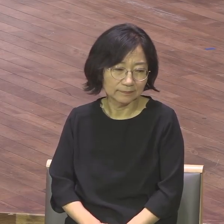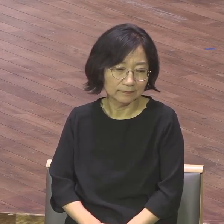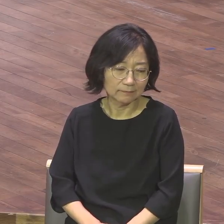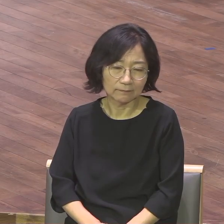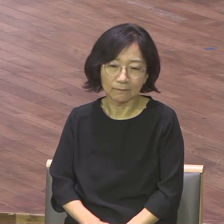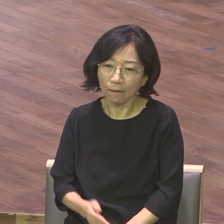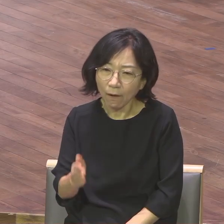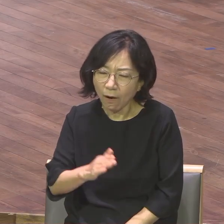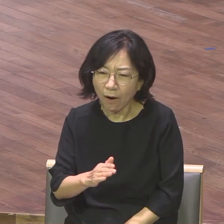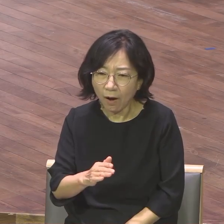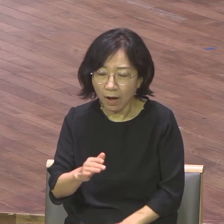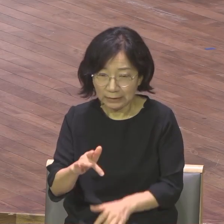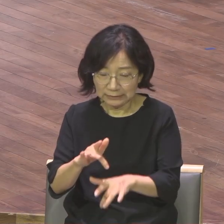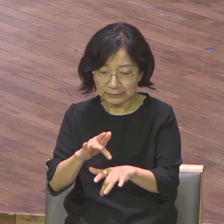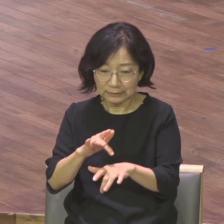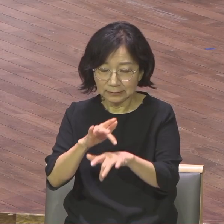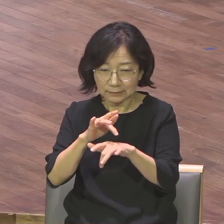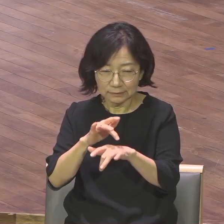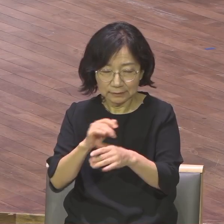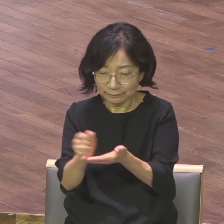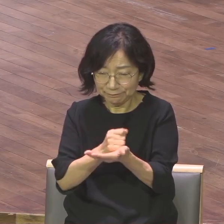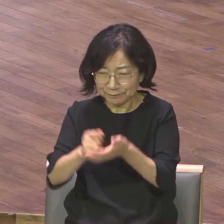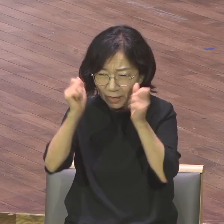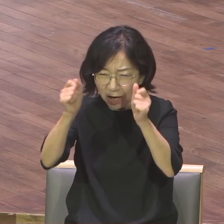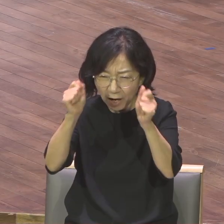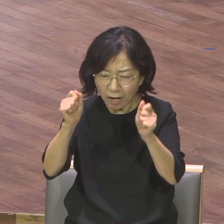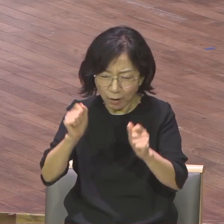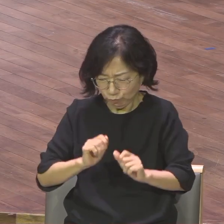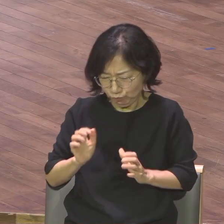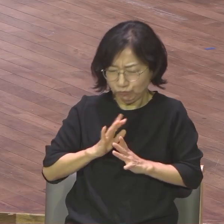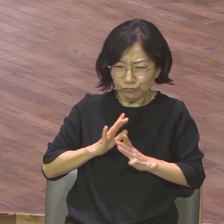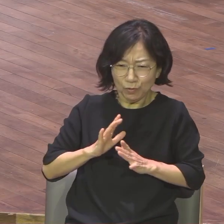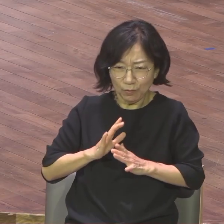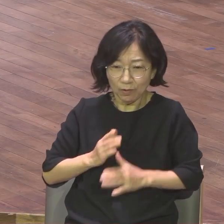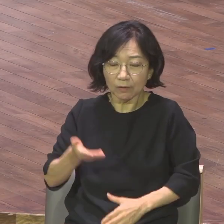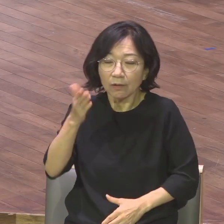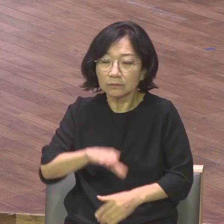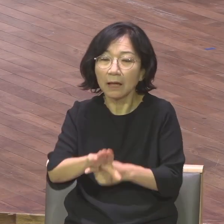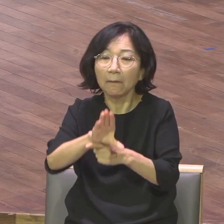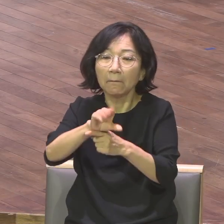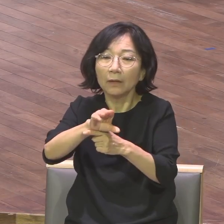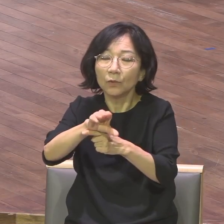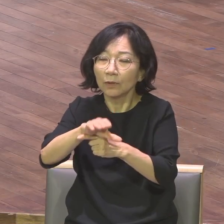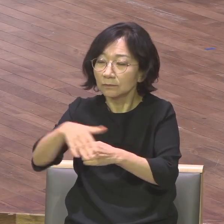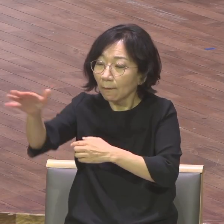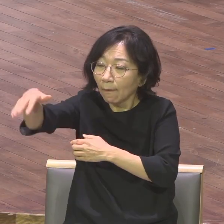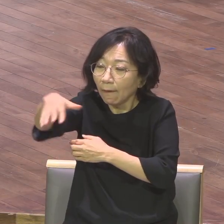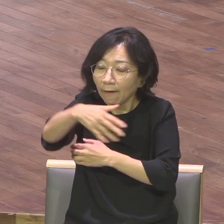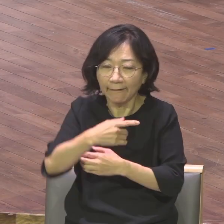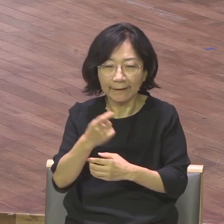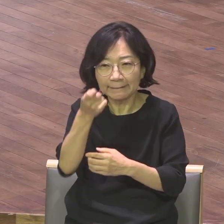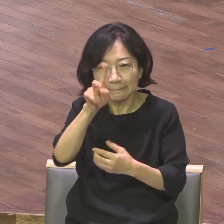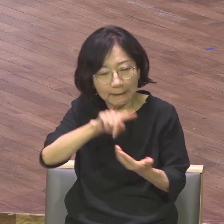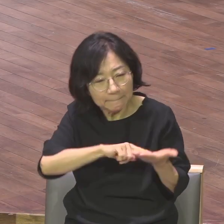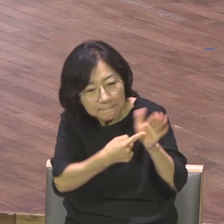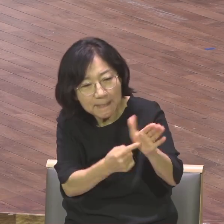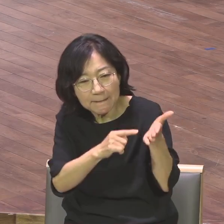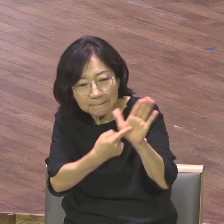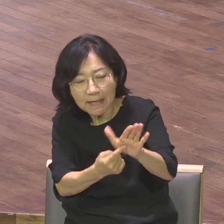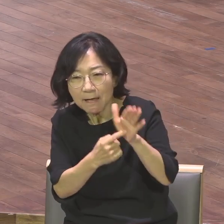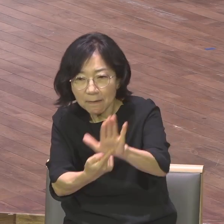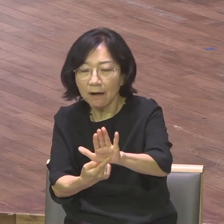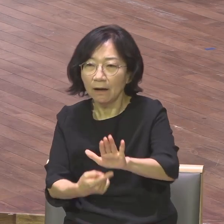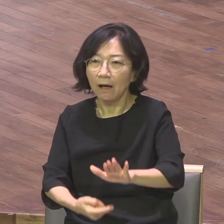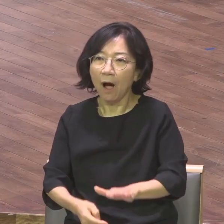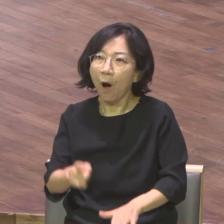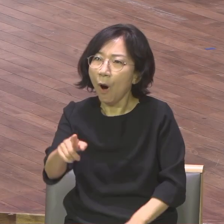위주로 방송을 하고 있으니 참 기가 막히죠. 기가 막혀요. 영적인 걸 전혀 모릅니다.